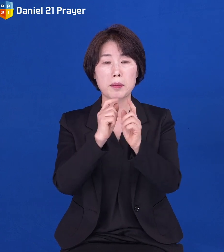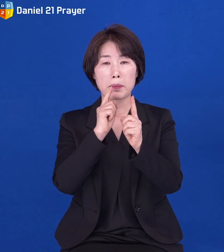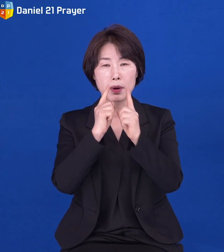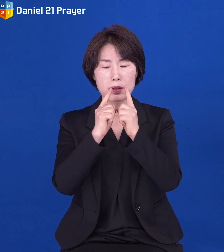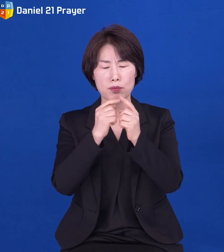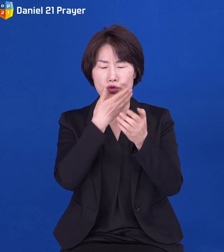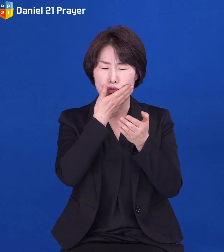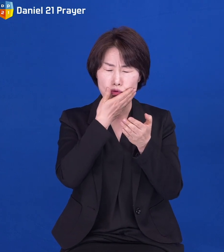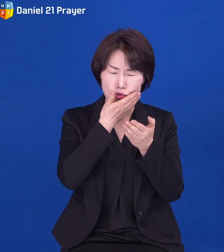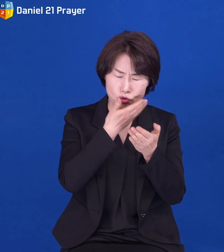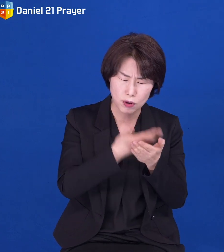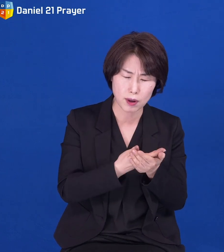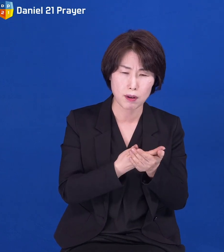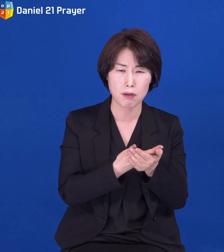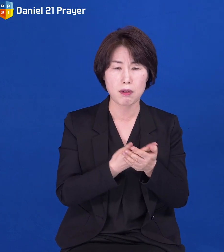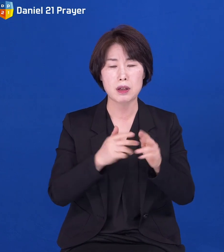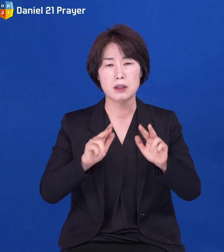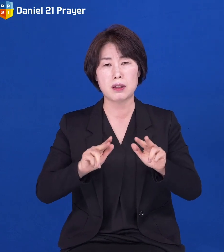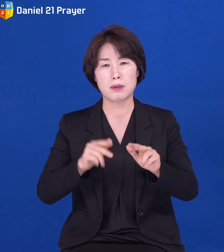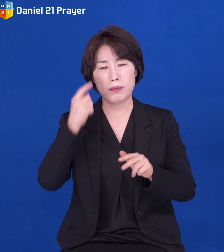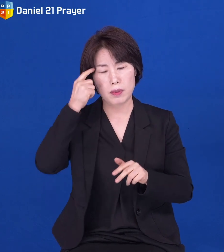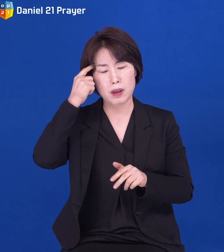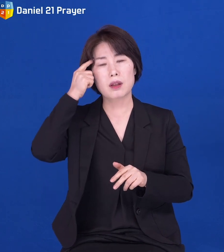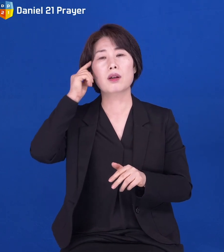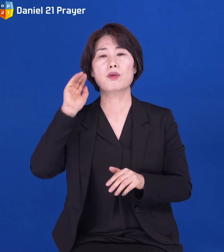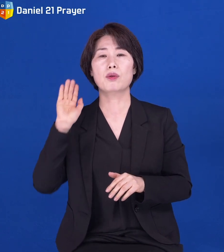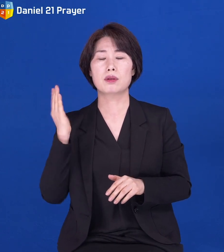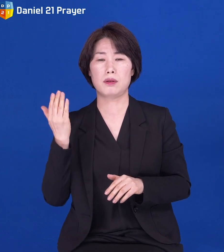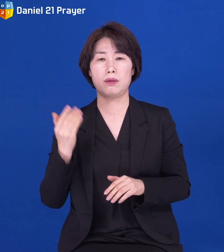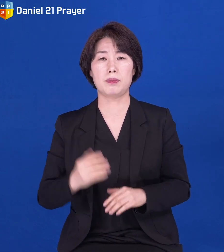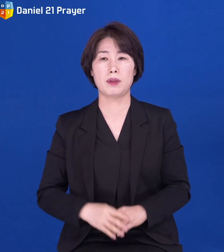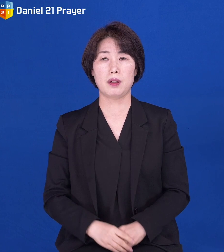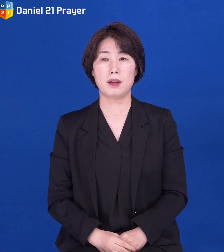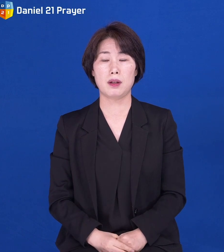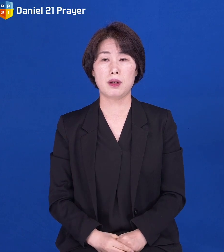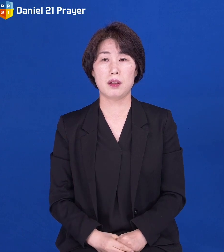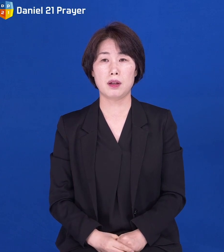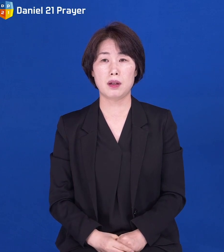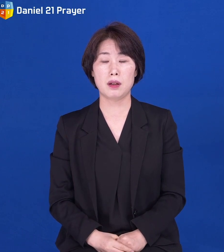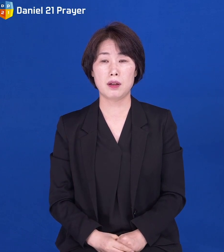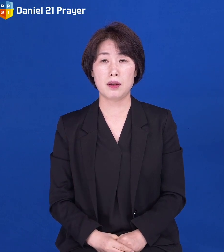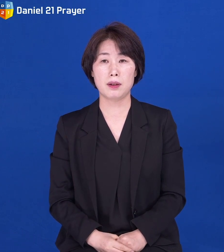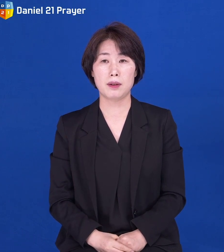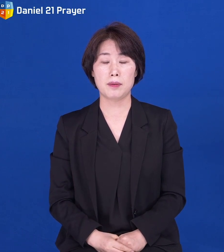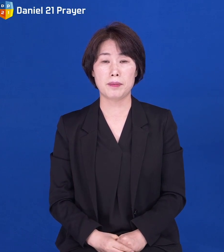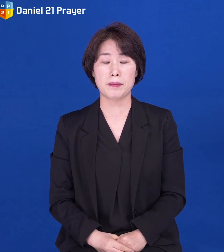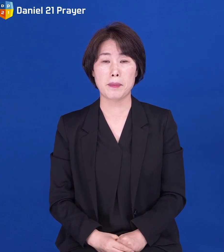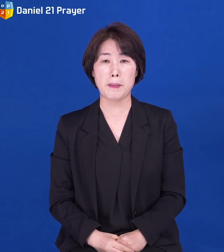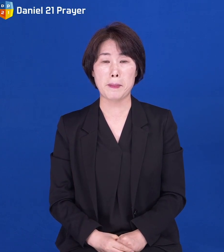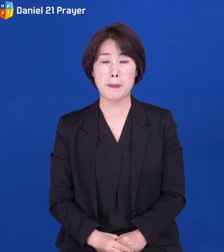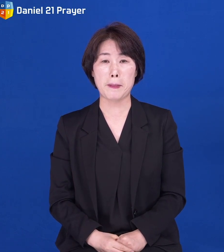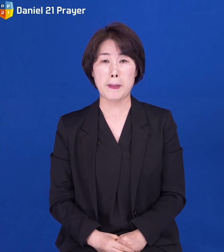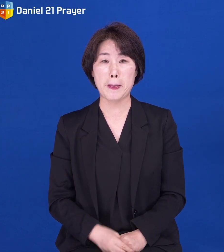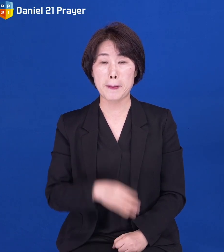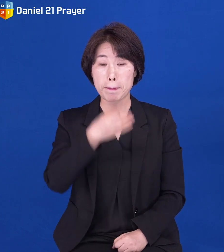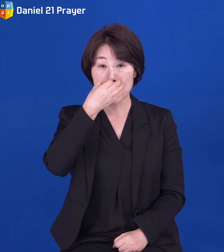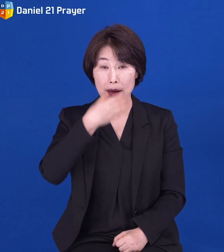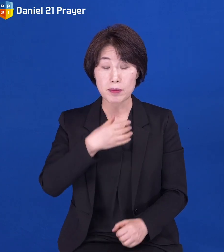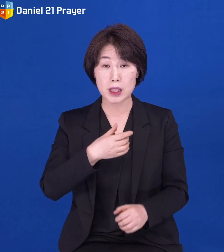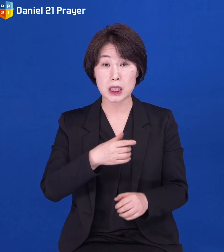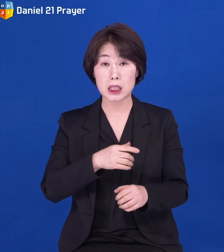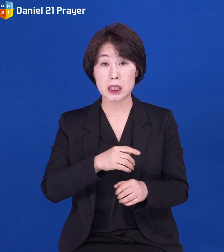그때, 지금 생각해 보니까 그때 느껴지더라고요. 그때 저희들을 생각하면. 그렇게 너무 힘들어서 저희